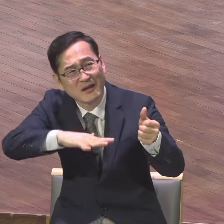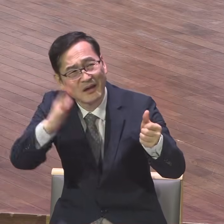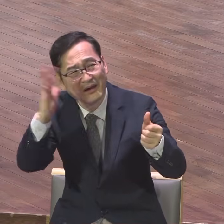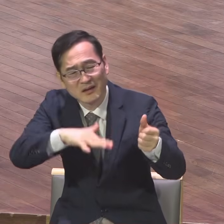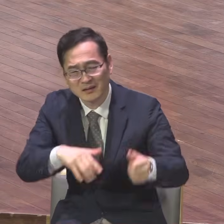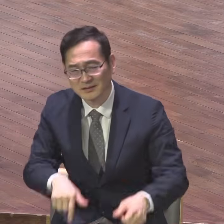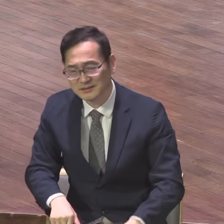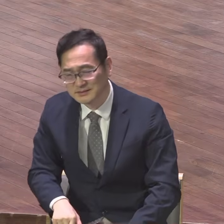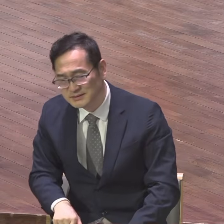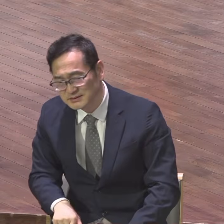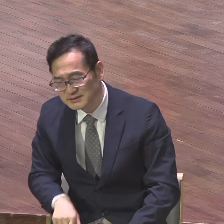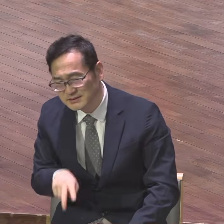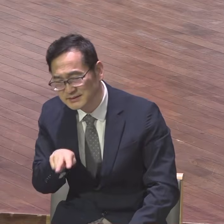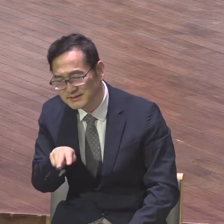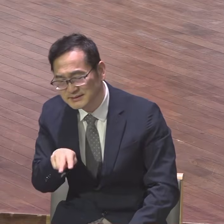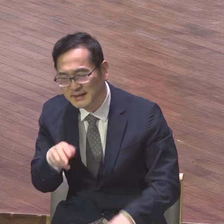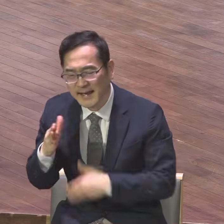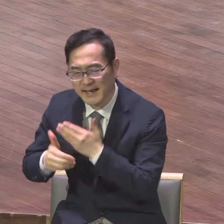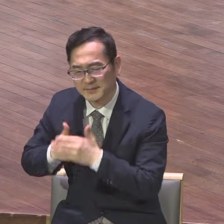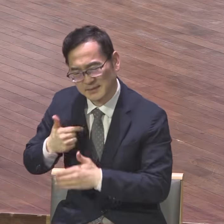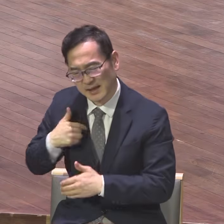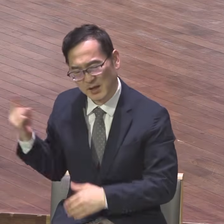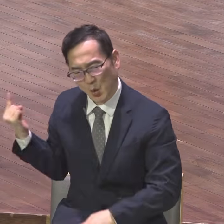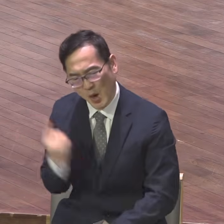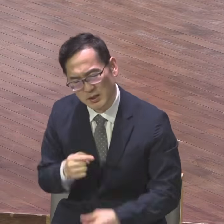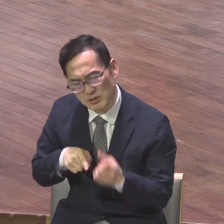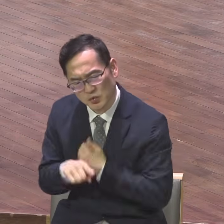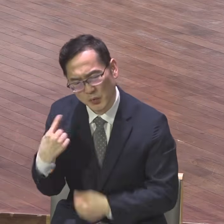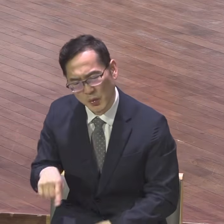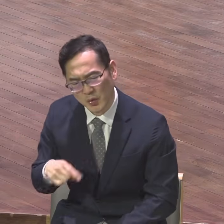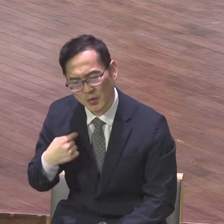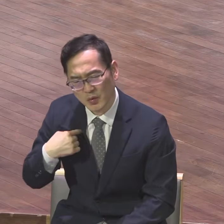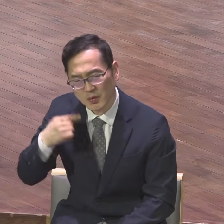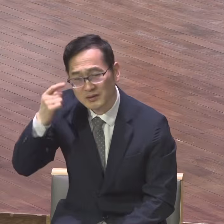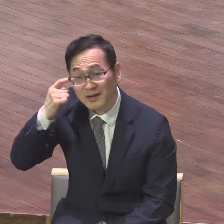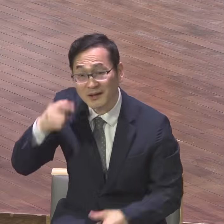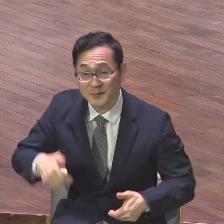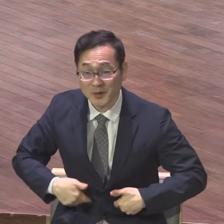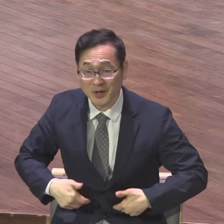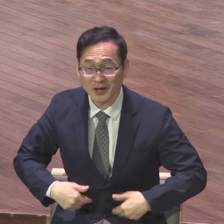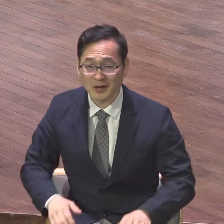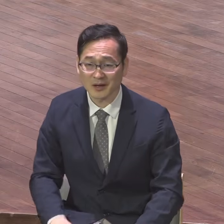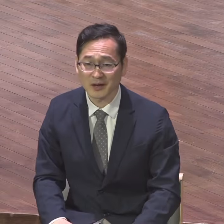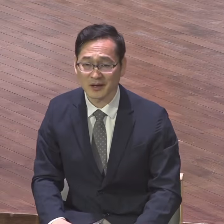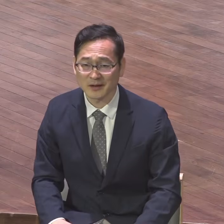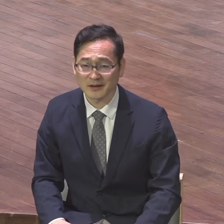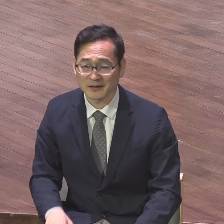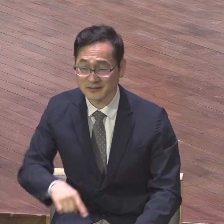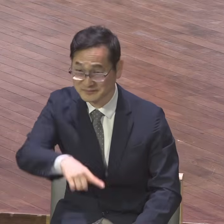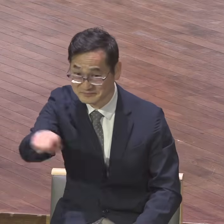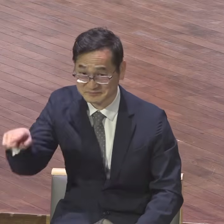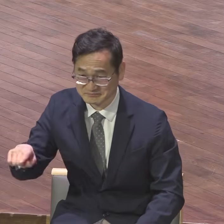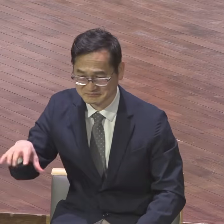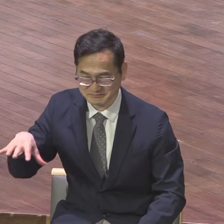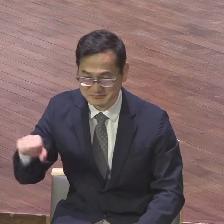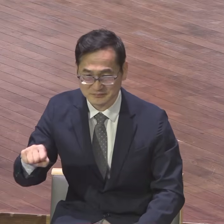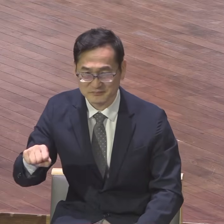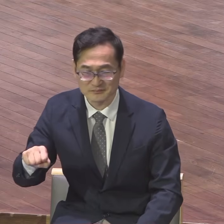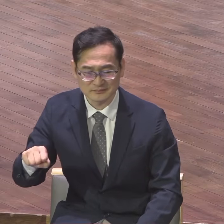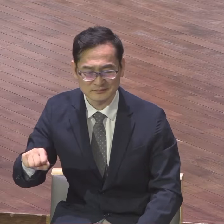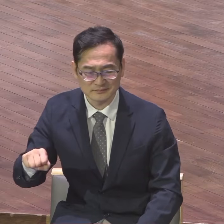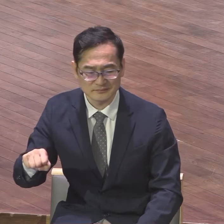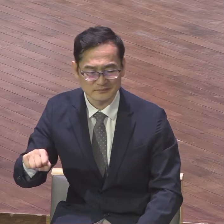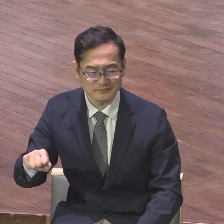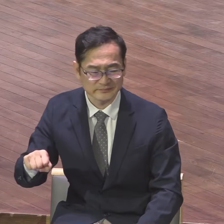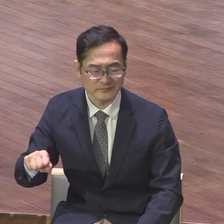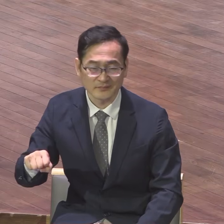그러니 무슬림이 하루에 정식기도 5번을 칼같이 하니까 전 세계 장악하잖아요. 물 한 컵을 떠놓고